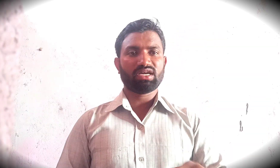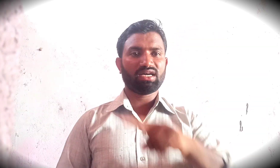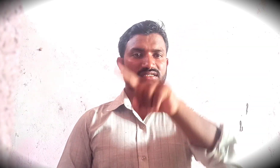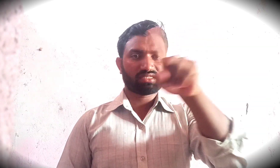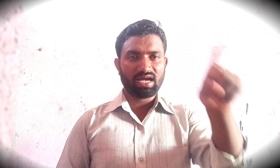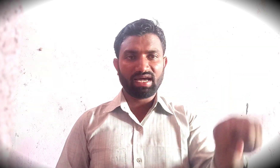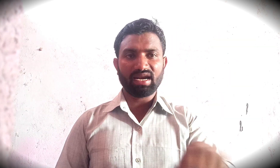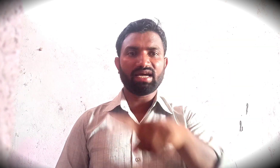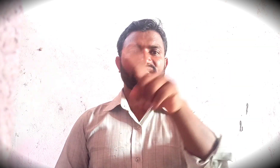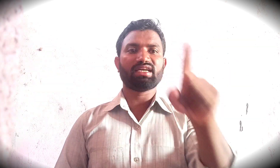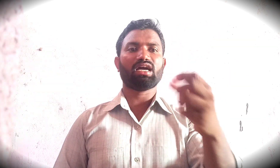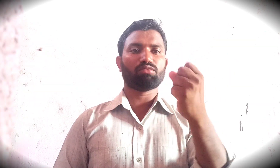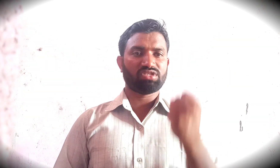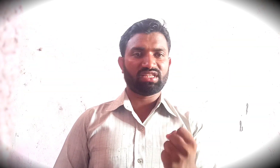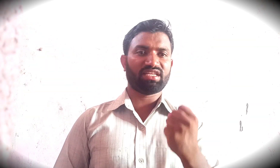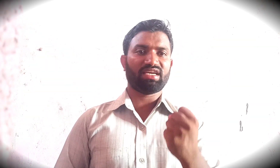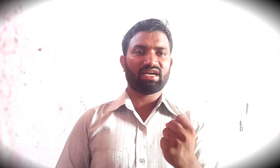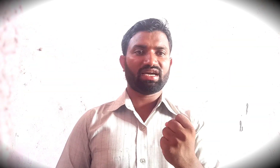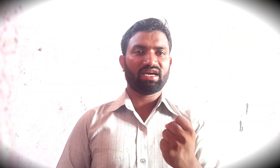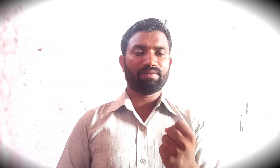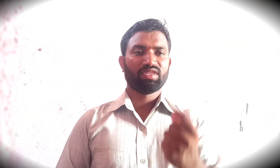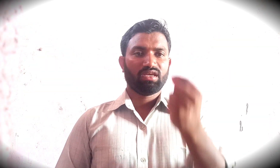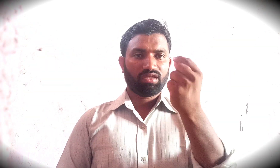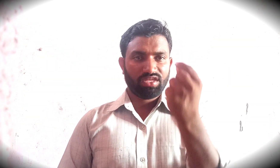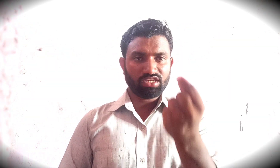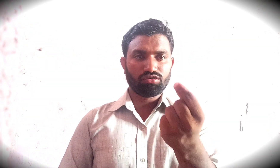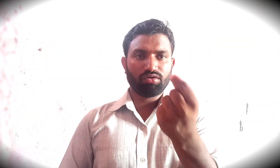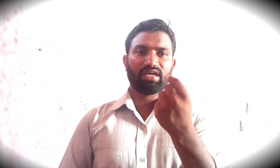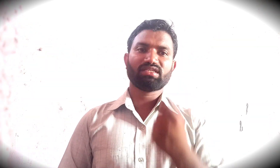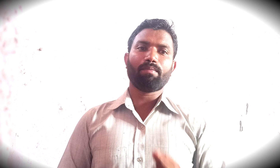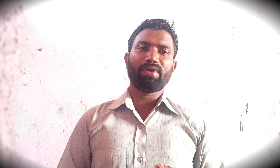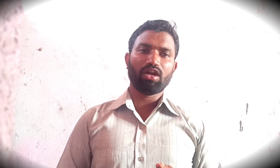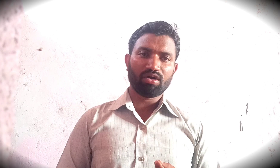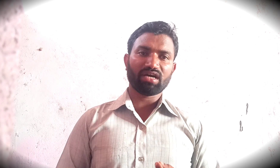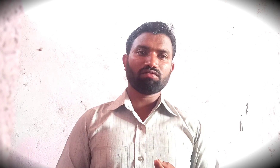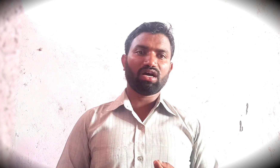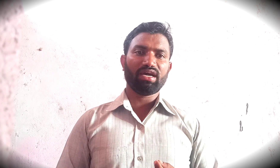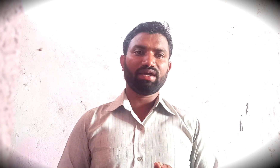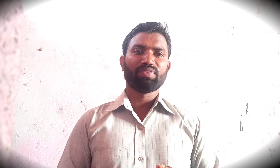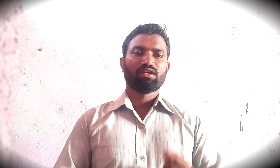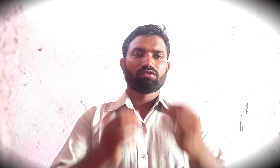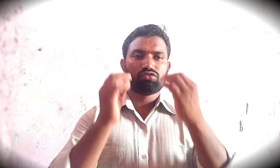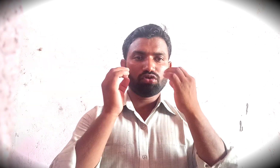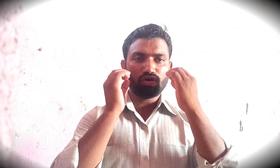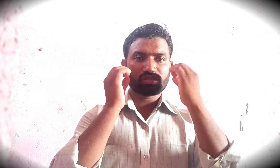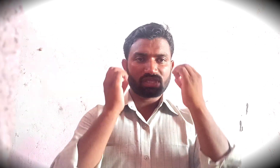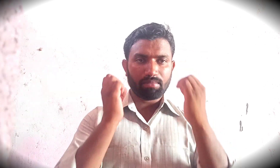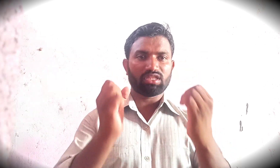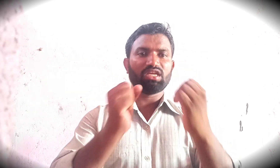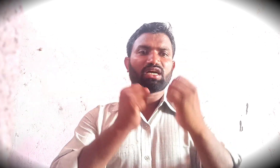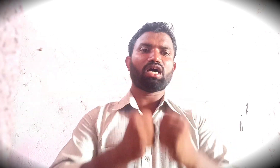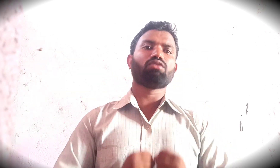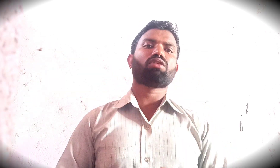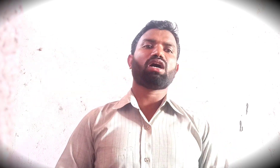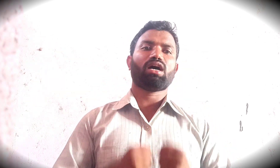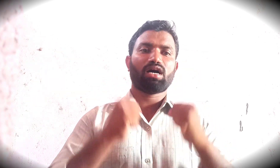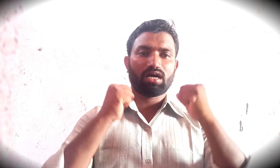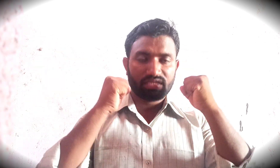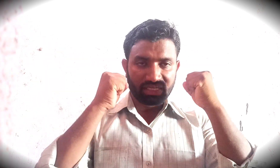का सारा अधिकार मुझे दे दिया गया है। यीशु ऐसा पहलौटा हुआ है जो सब